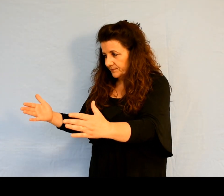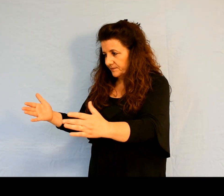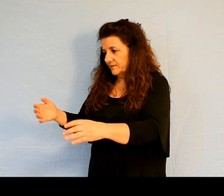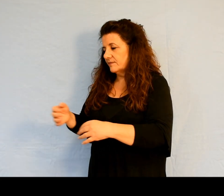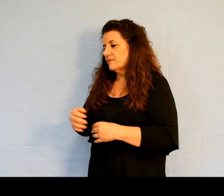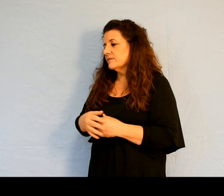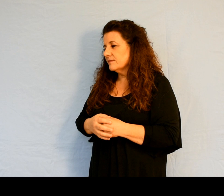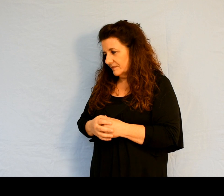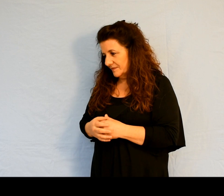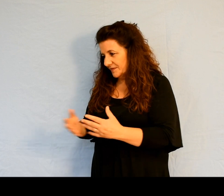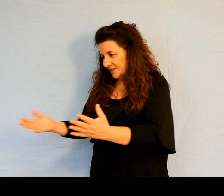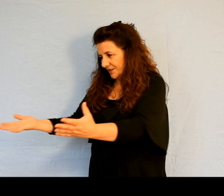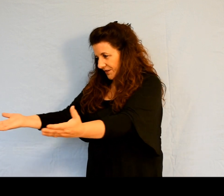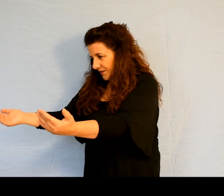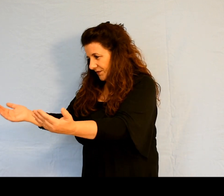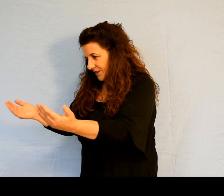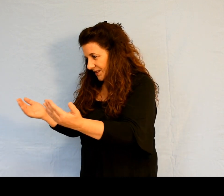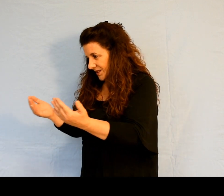« Venez, les bénis de mon Père,